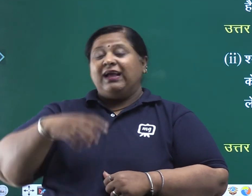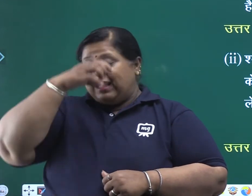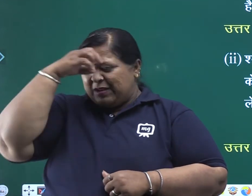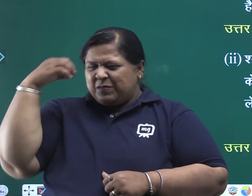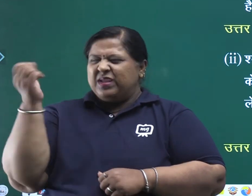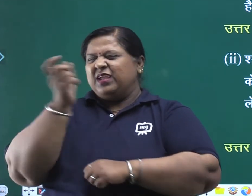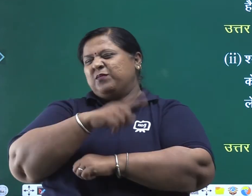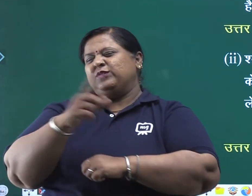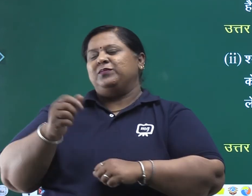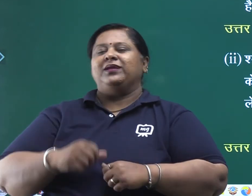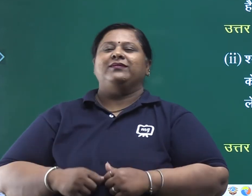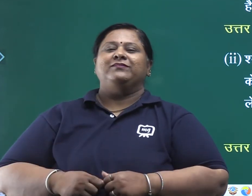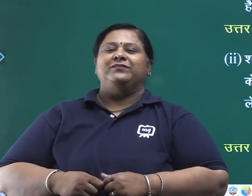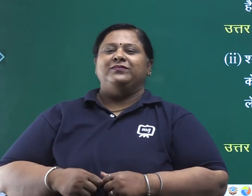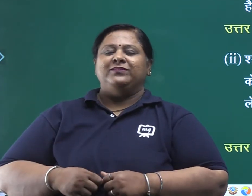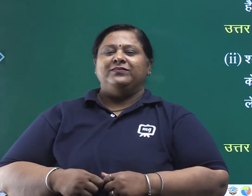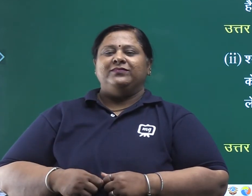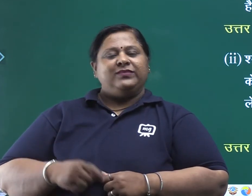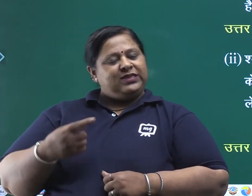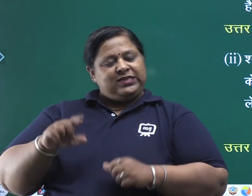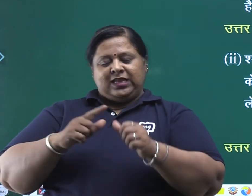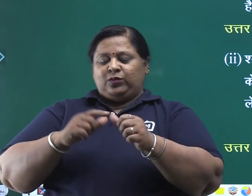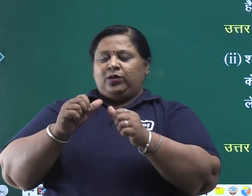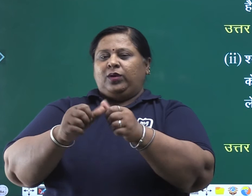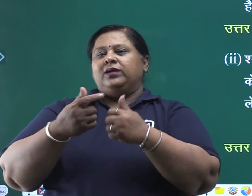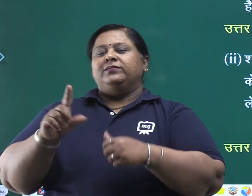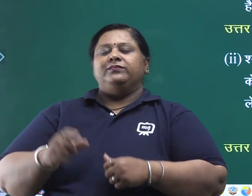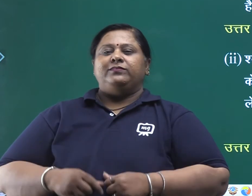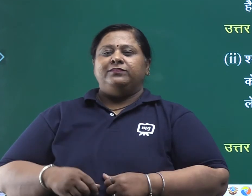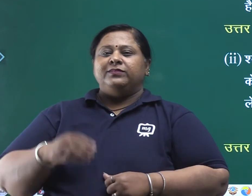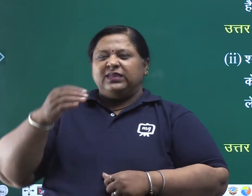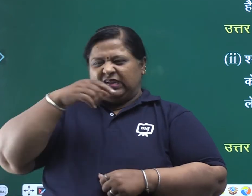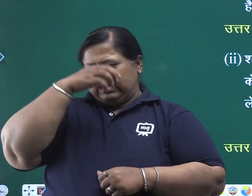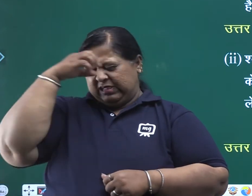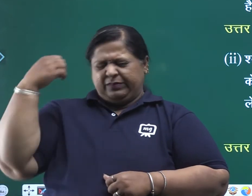गर्मी के मौसम में। सही उत्तर होगा गर्मी।